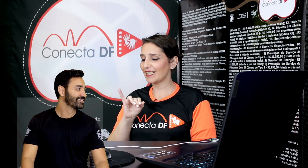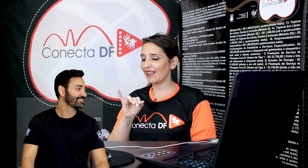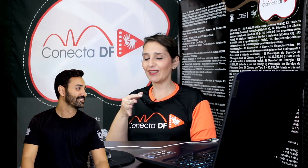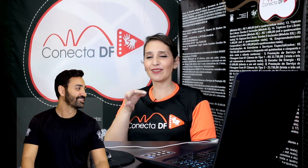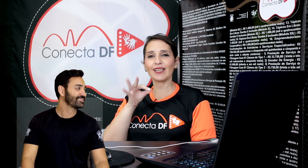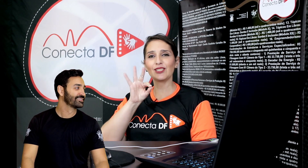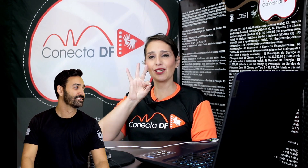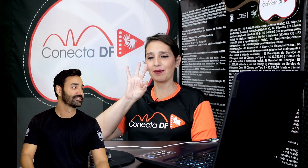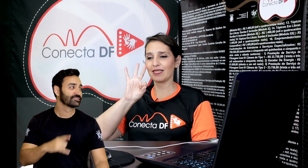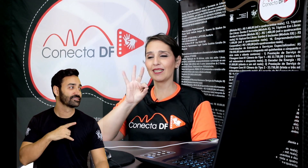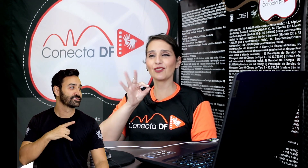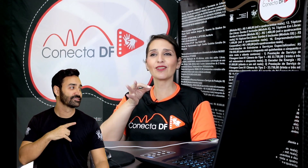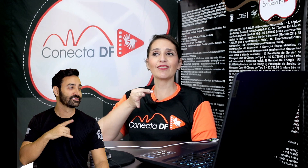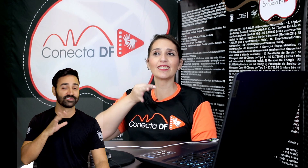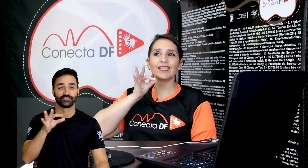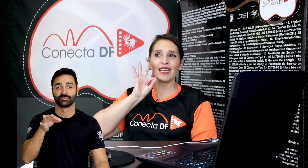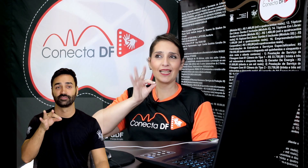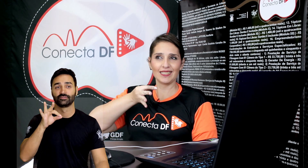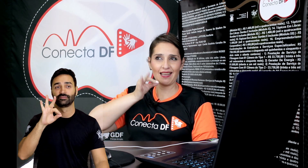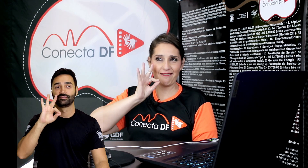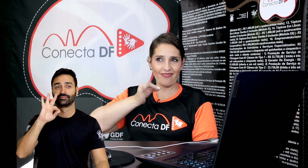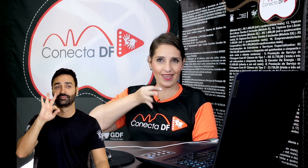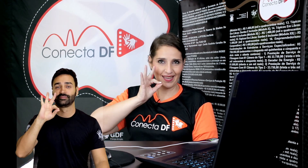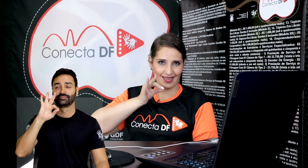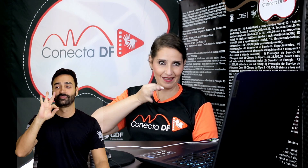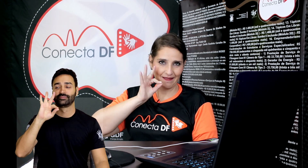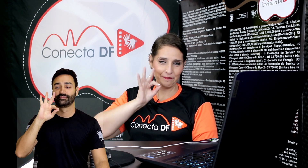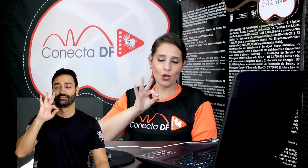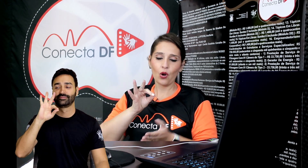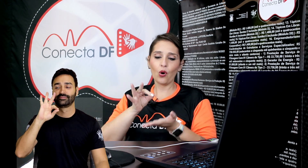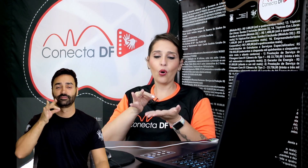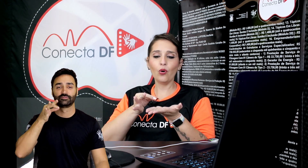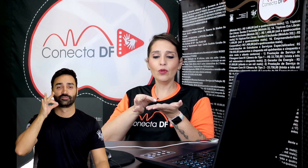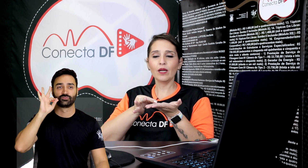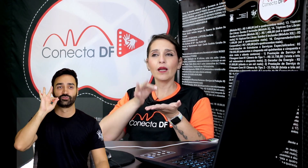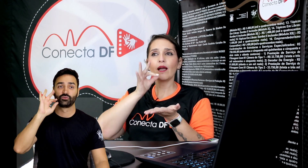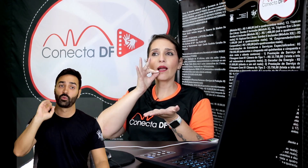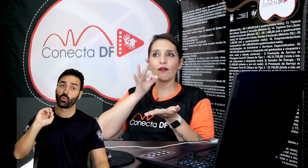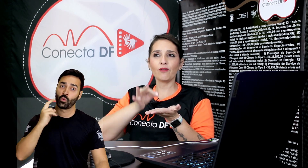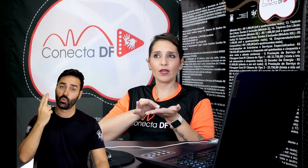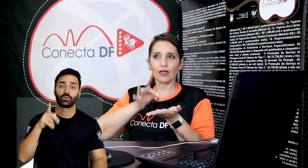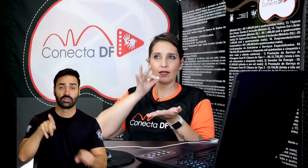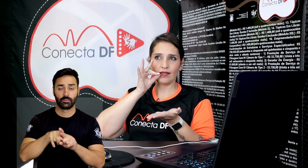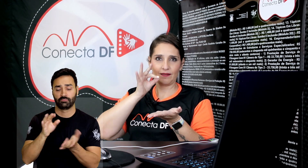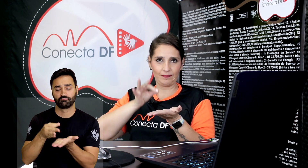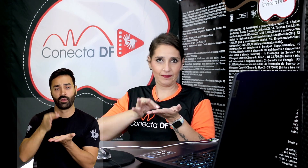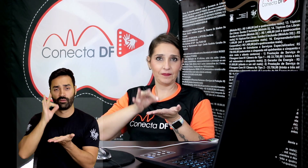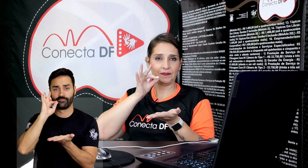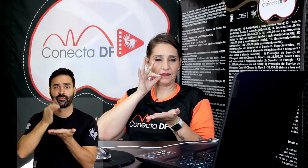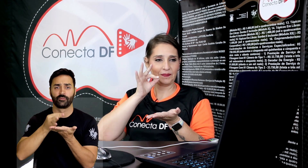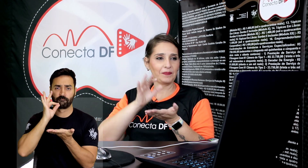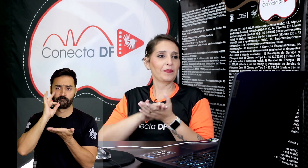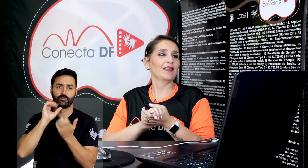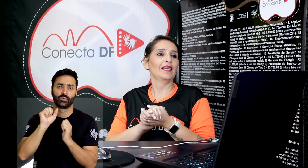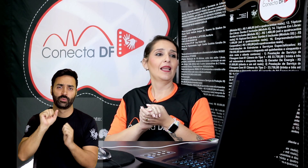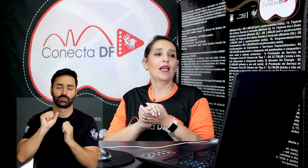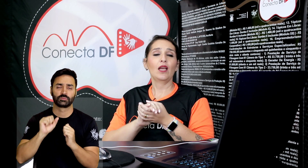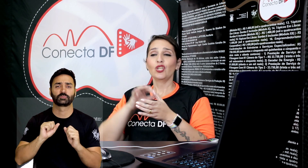francês que levanta o dedinho, mas aqui a gente levanta 3. Café. Ou café.